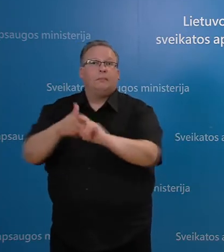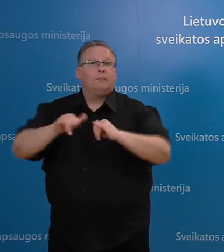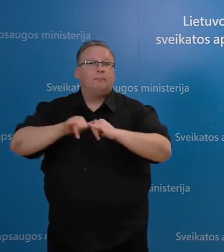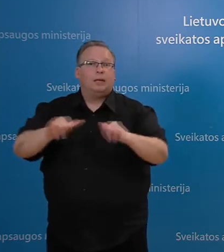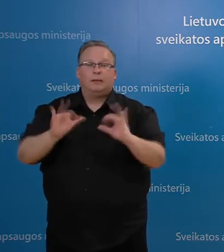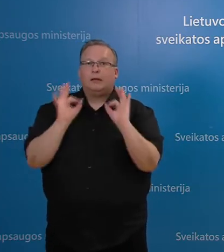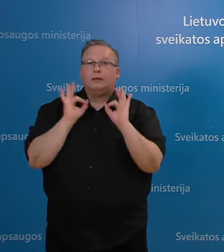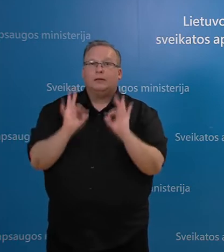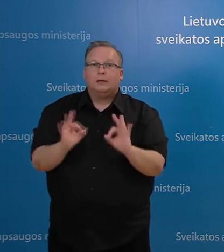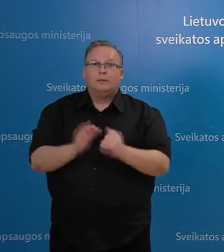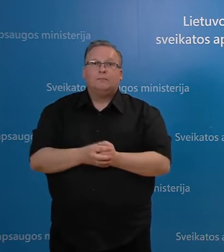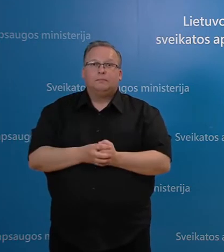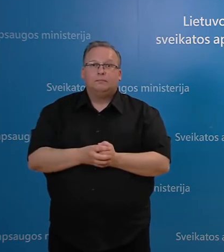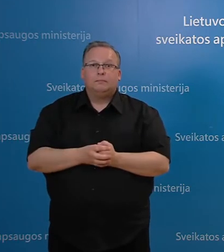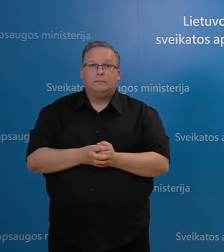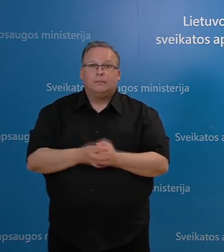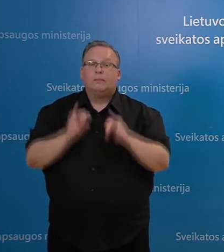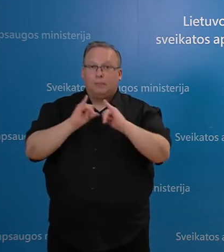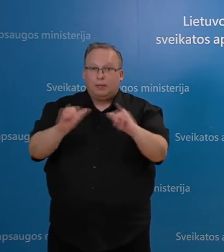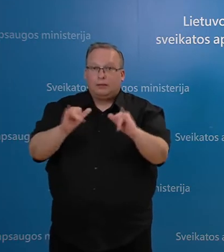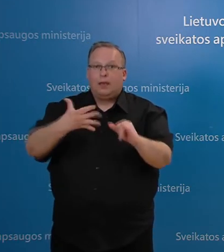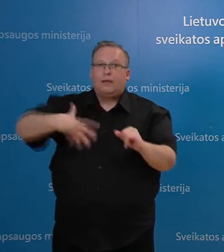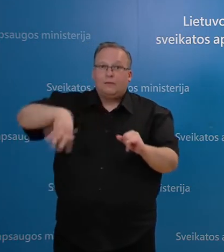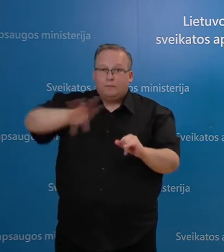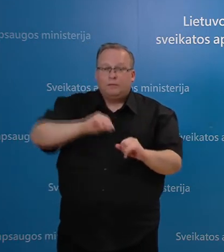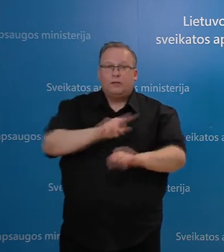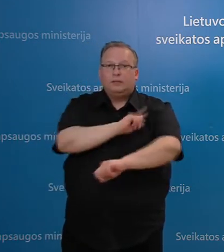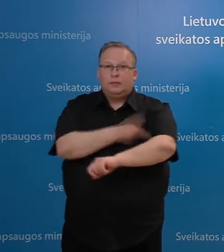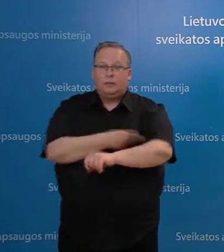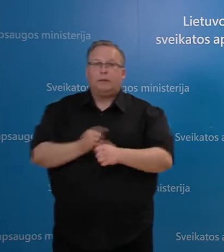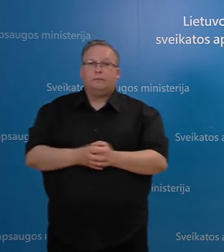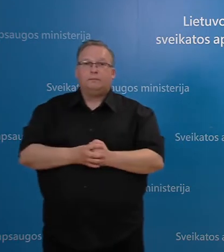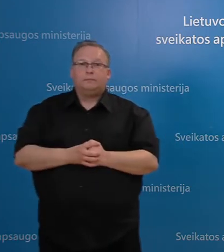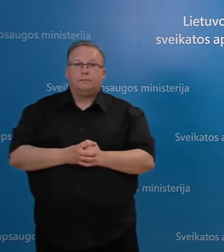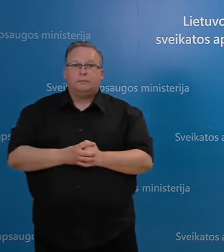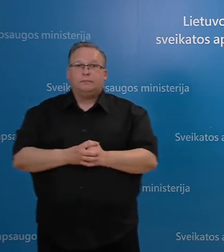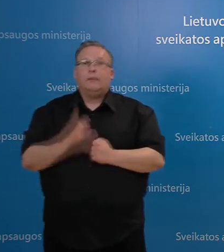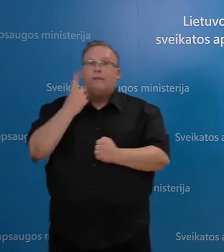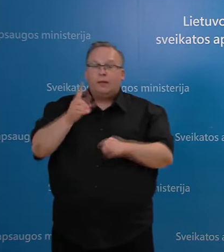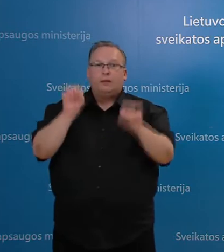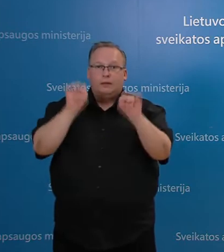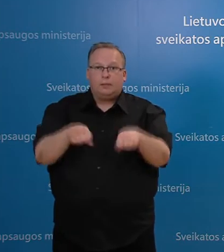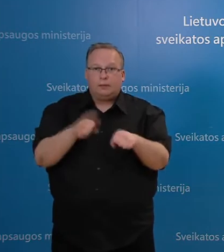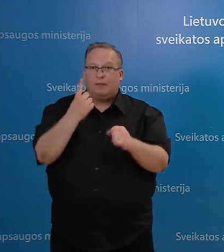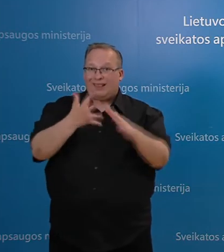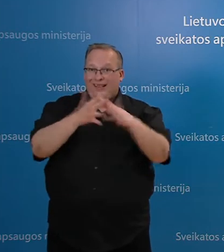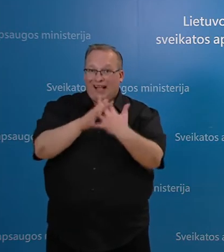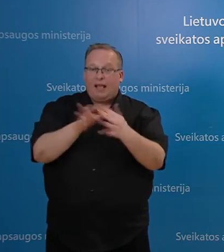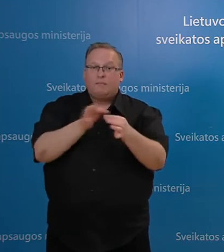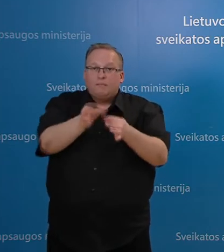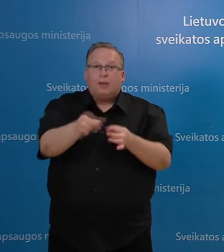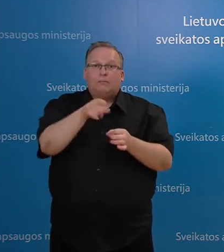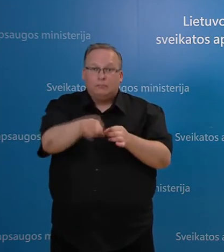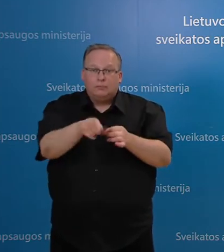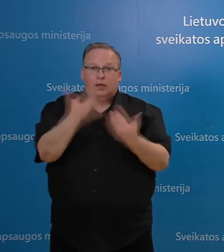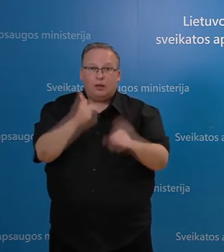na, tikrai kaip plinta į visas šalis šie atvejai ir vien Kalvelių kaime po